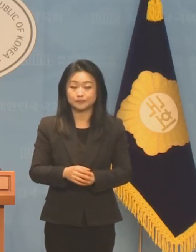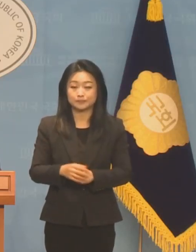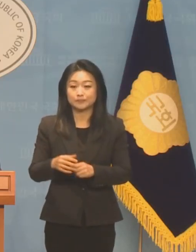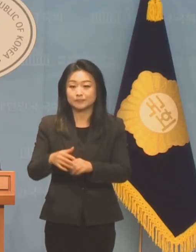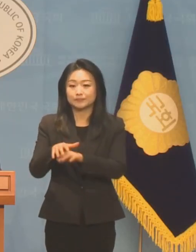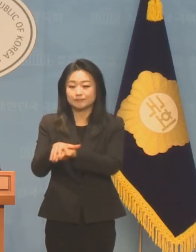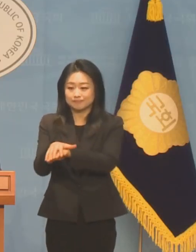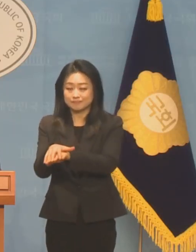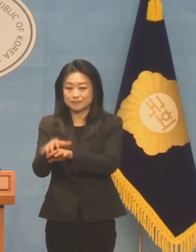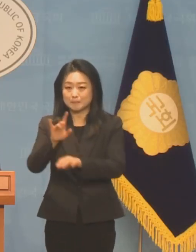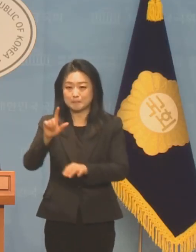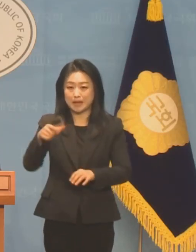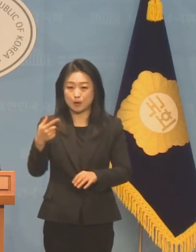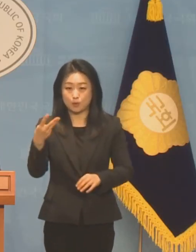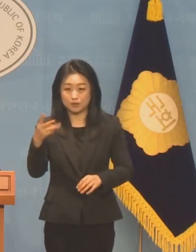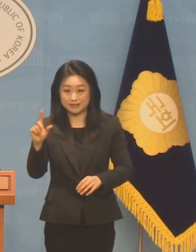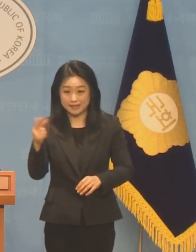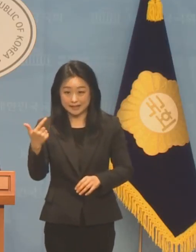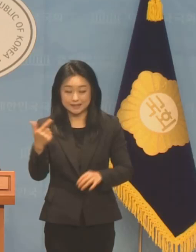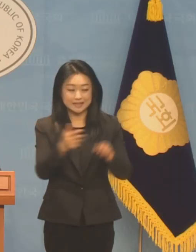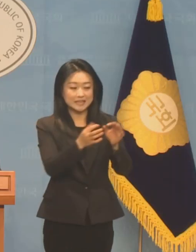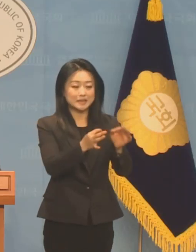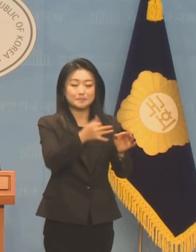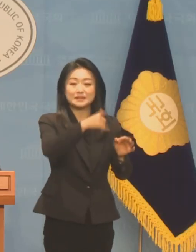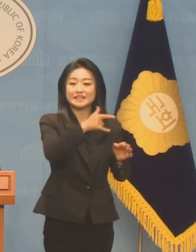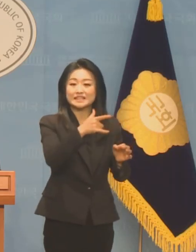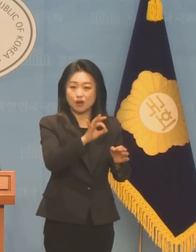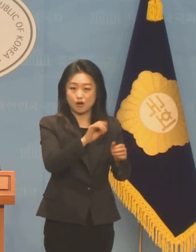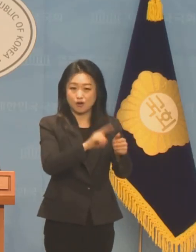진압으로 성균관대 김기정 열사는